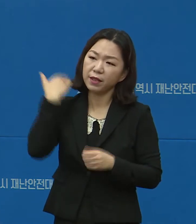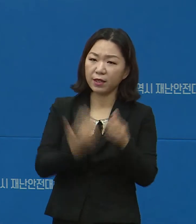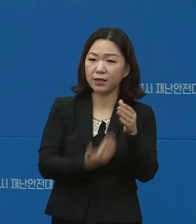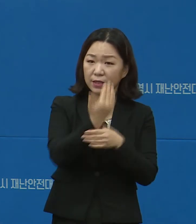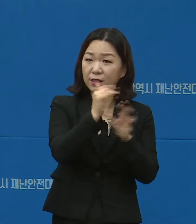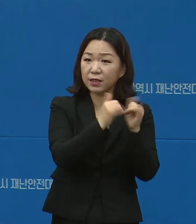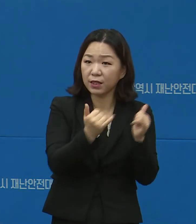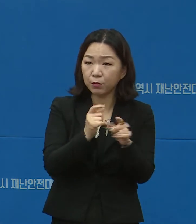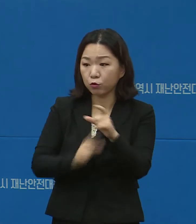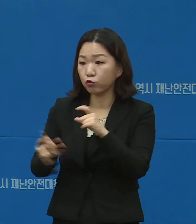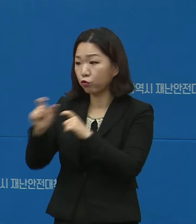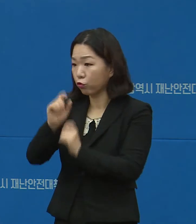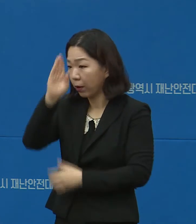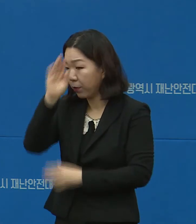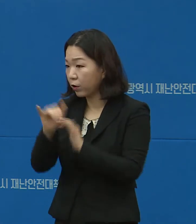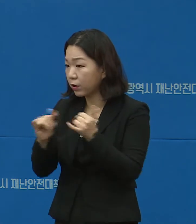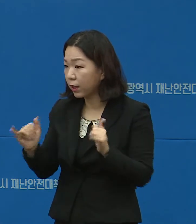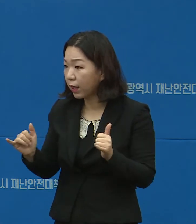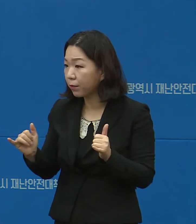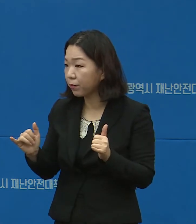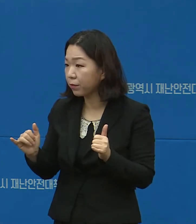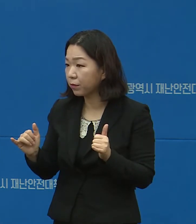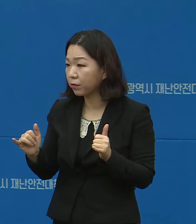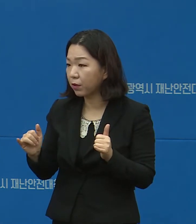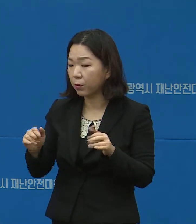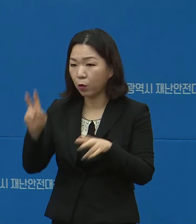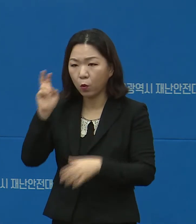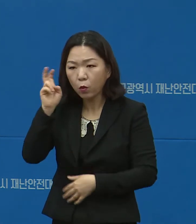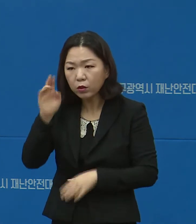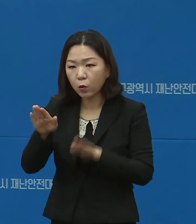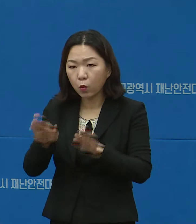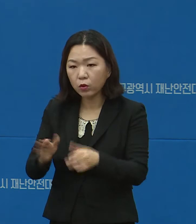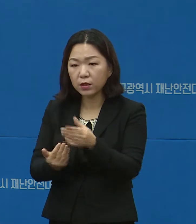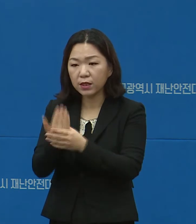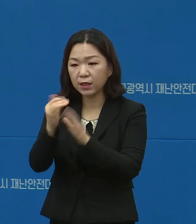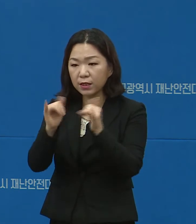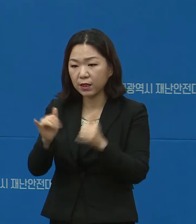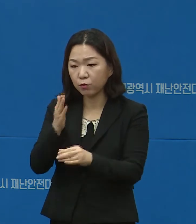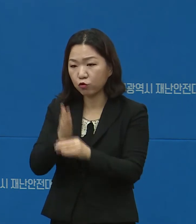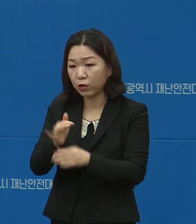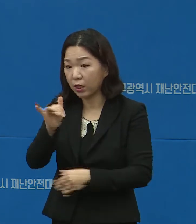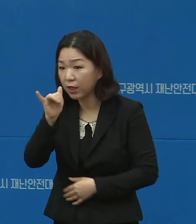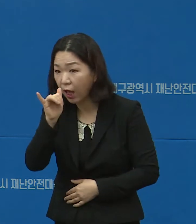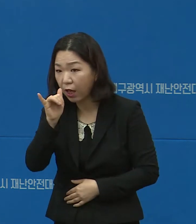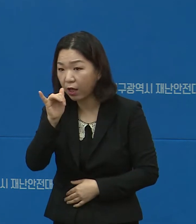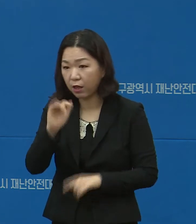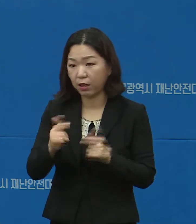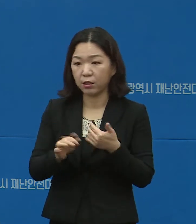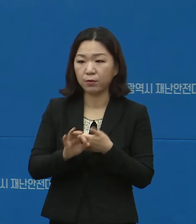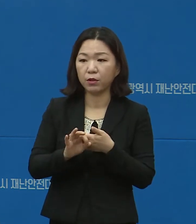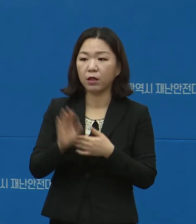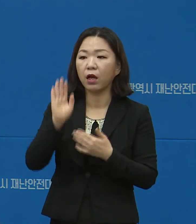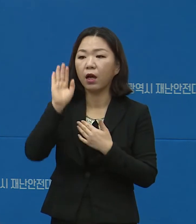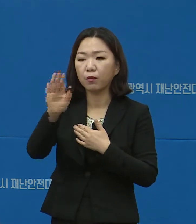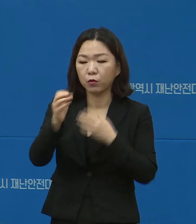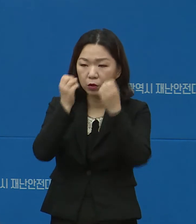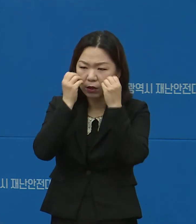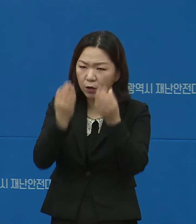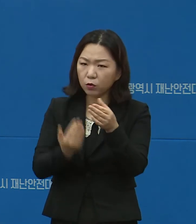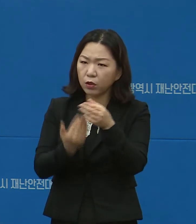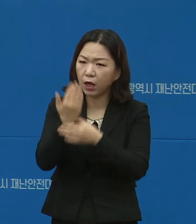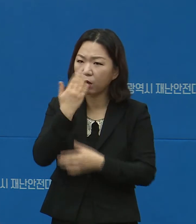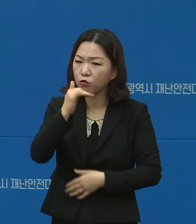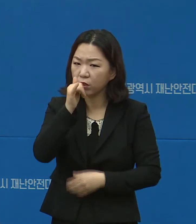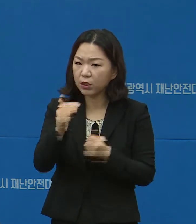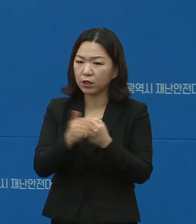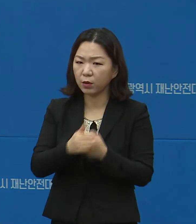그럼 추가된 확진자는 지금 현재 진행 중인 혹은 오늘 발생한 환자 중에 포함이 되어 있는지 그리고 이게 앞으로도 신규 발생자가 나올 수 있어서